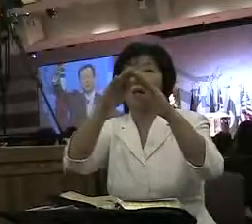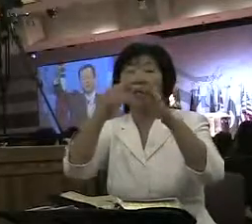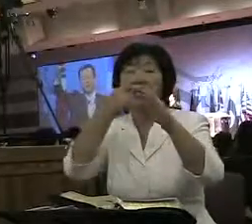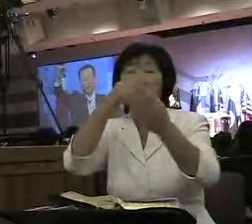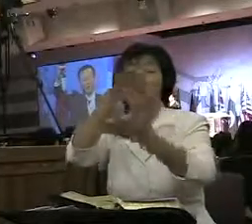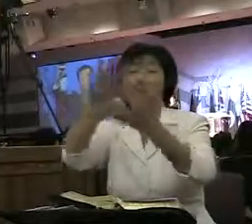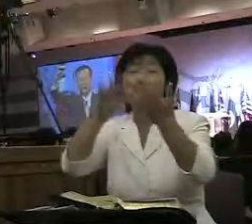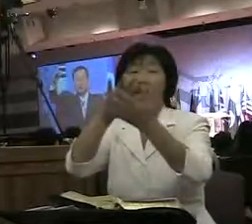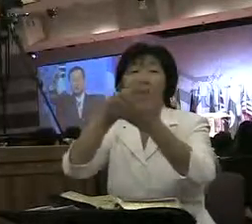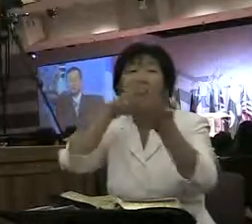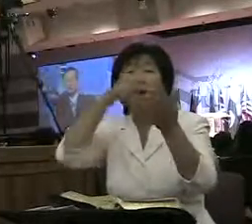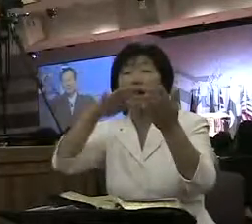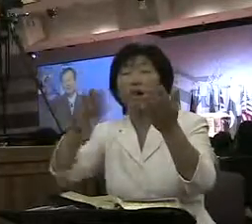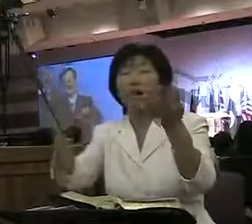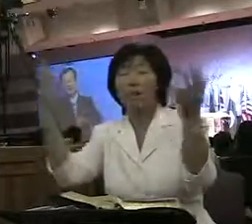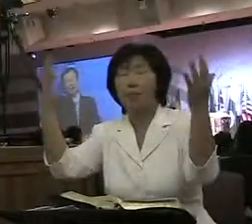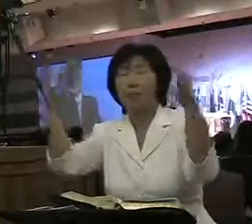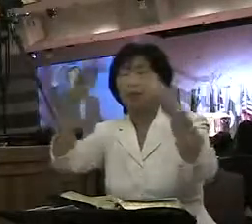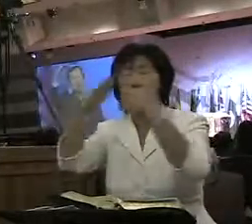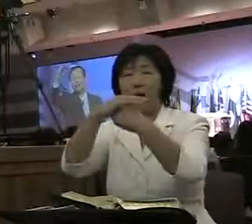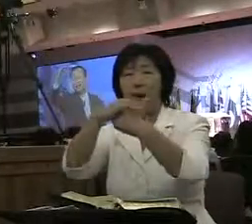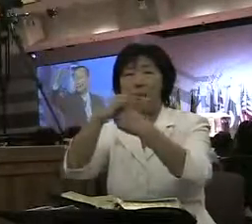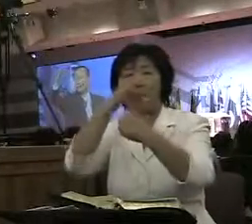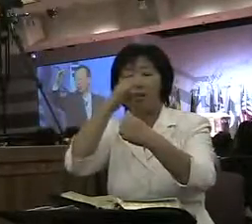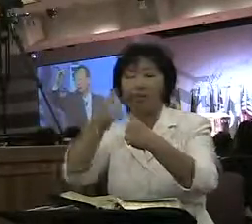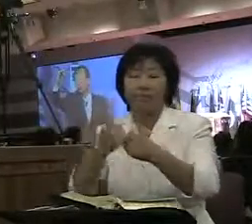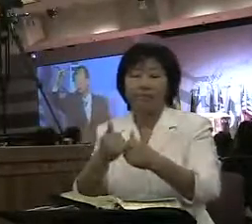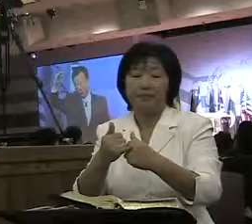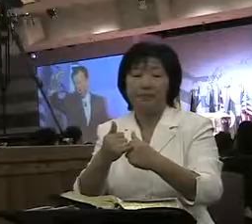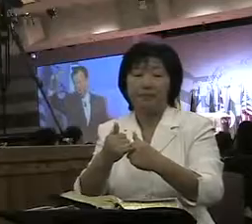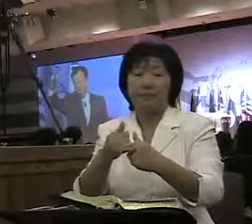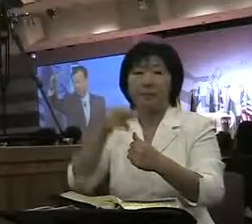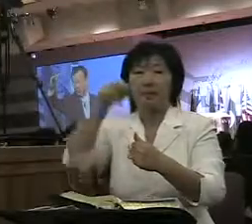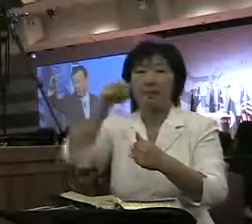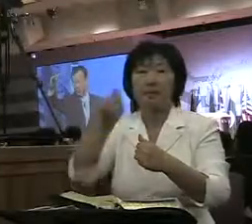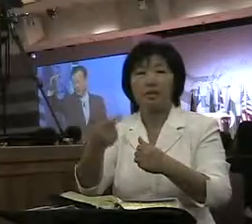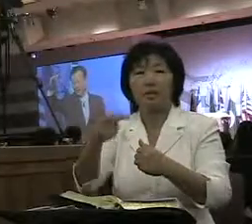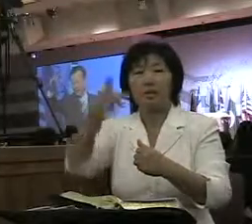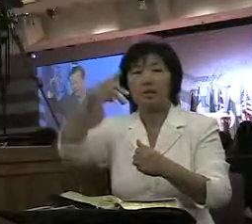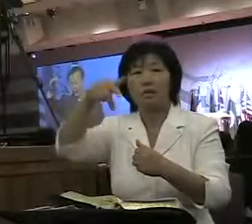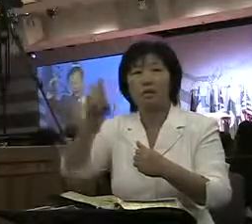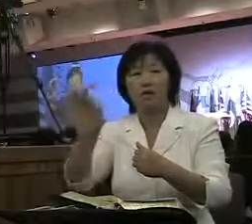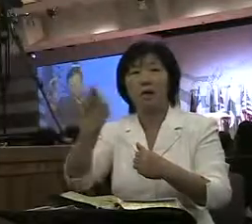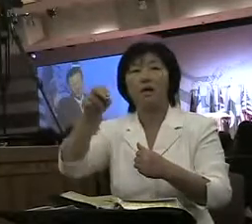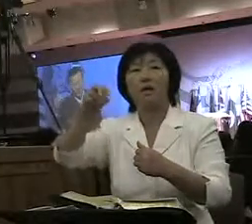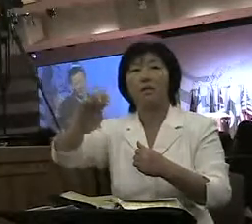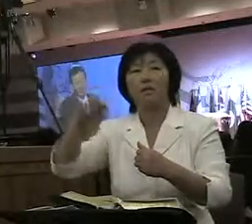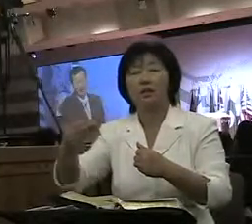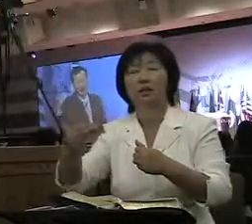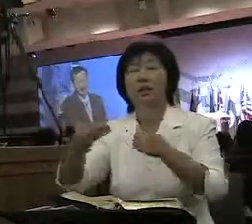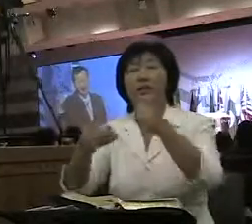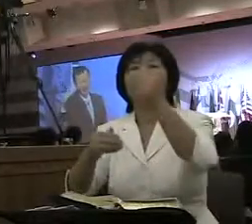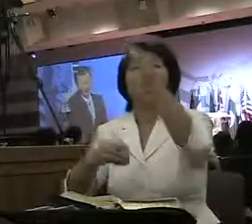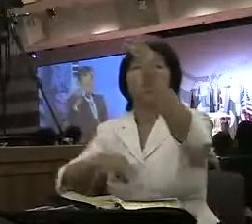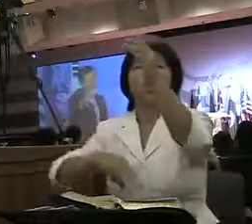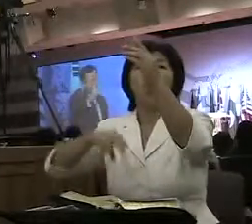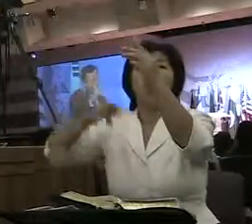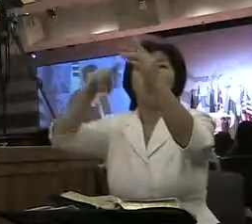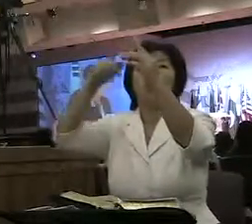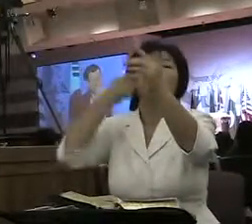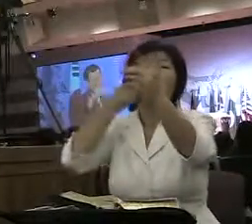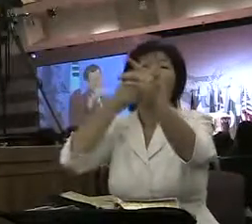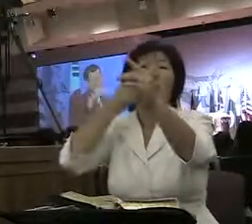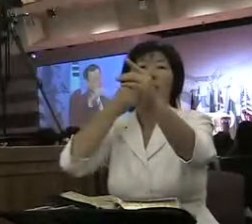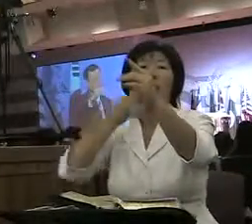안개가 온 바다를 덮고 있었지만 선장실까지는 올라오지 못했습니다. 여기서는 다